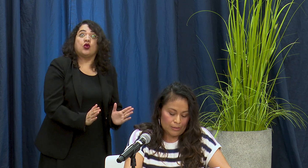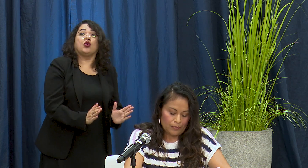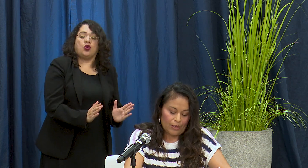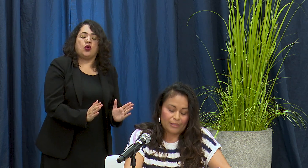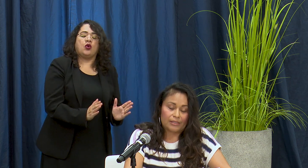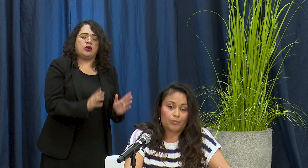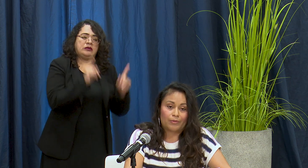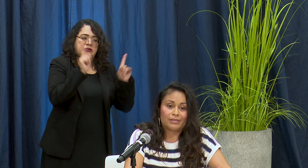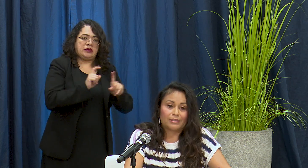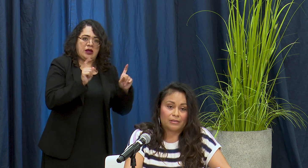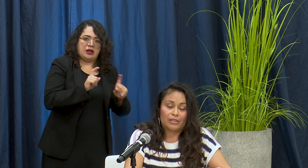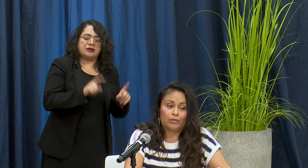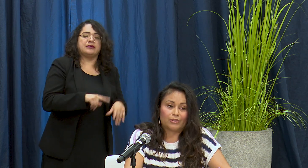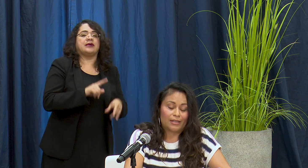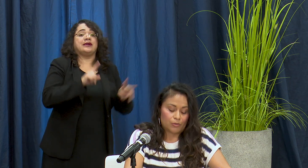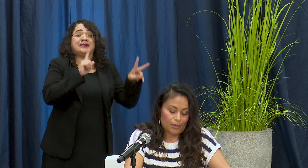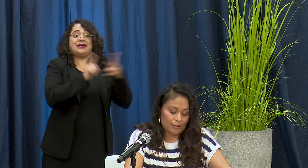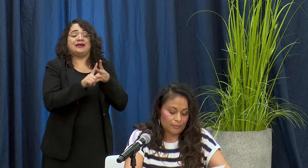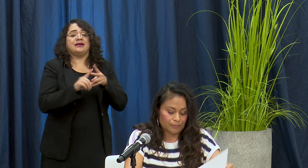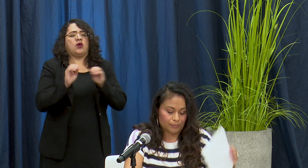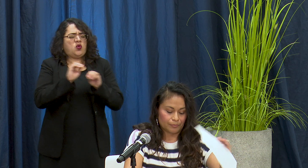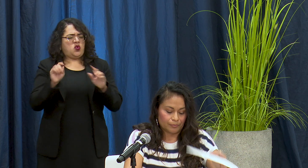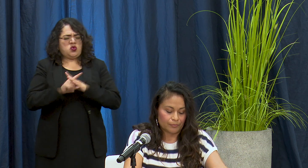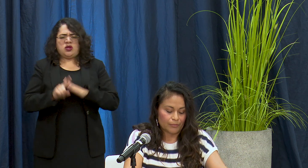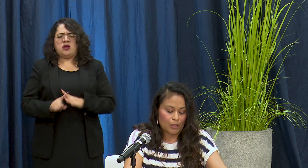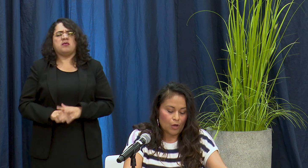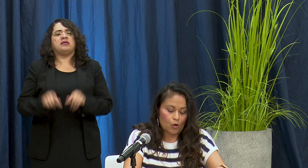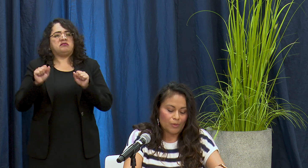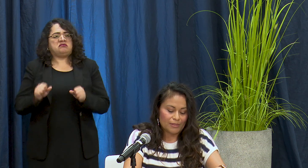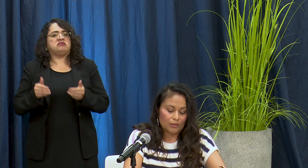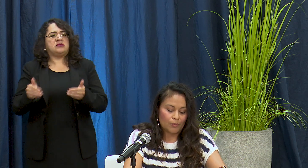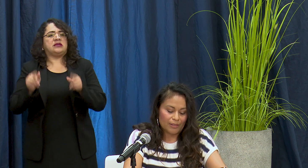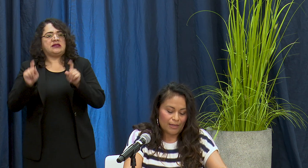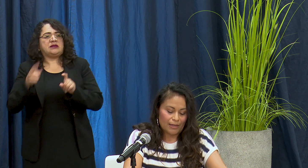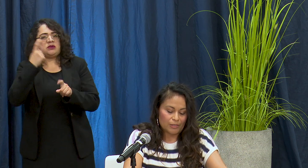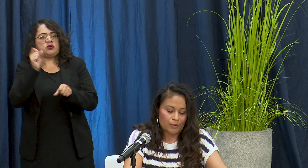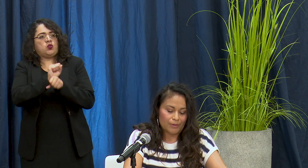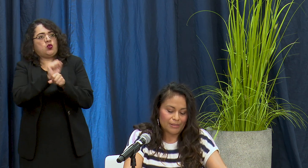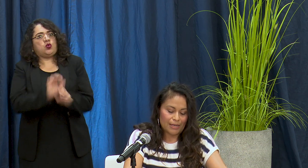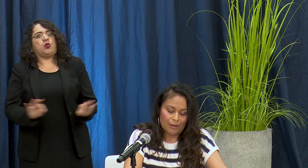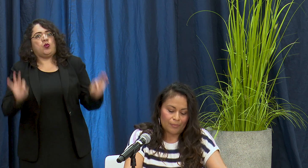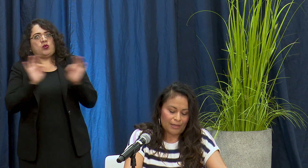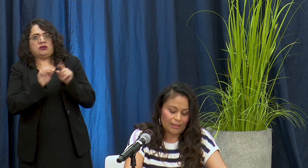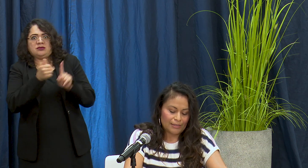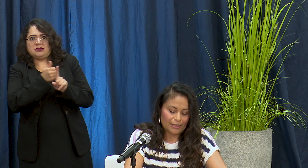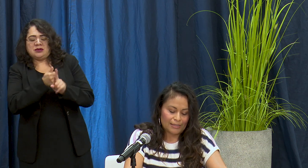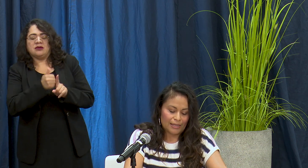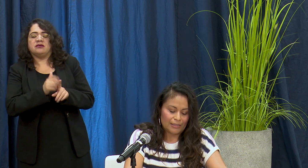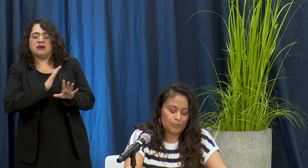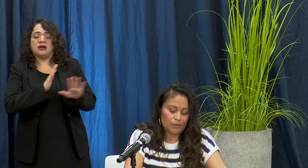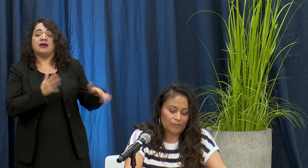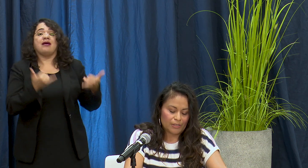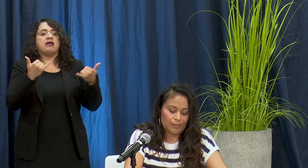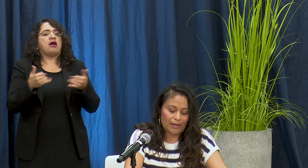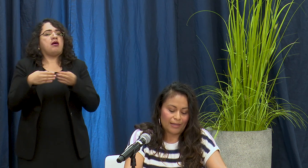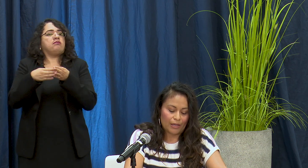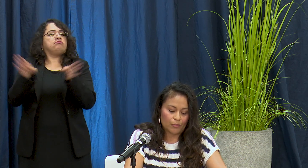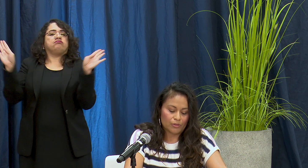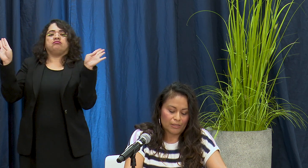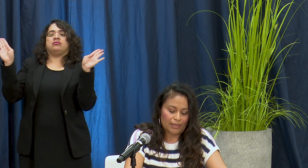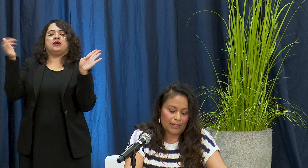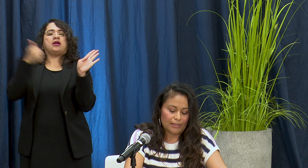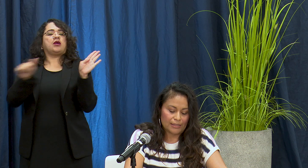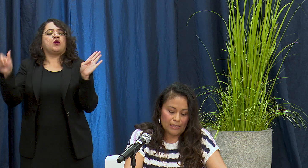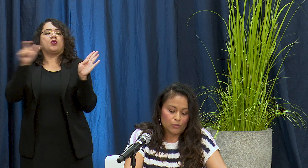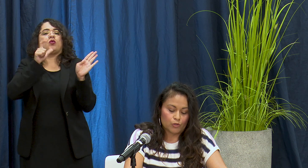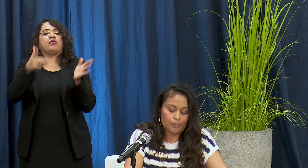prueba en estas pruebas sitios de la ciudad. Comenzando mañana, las pruebas ampliadas están disponibles para